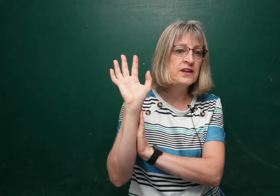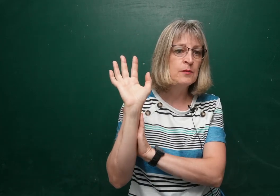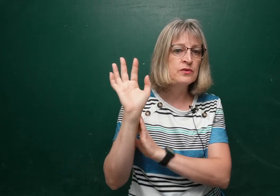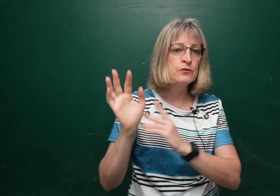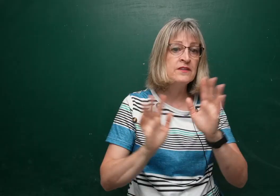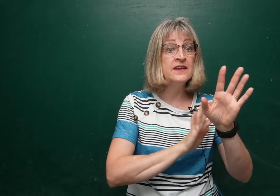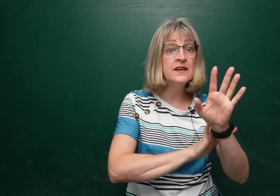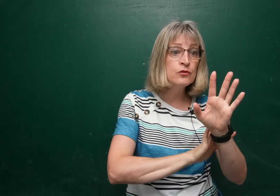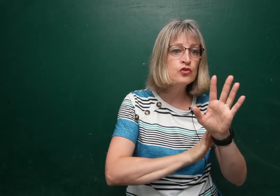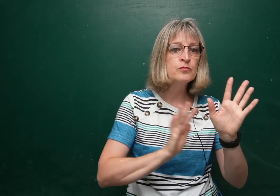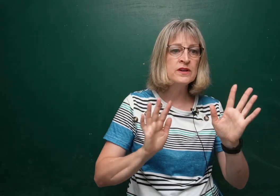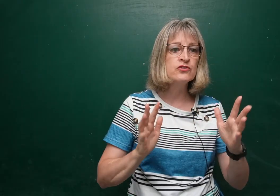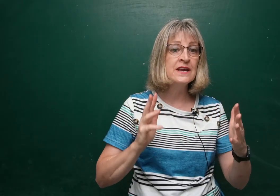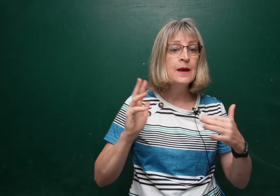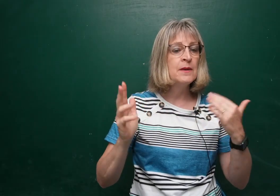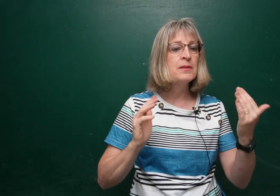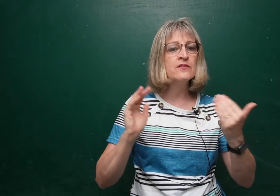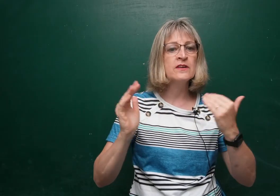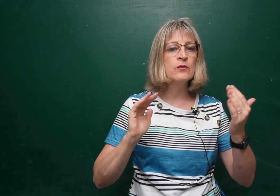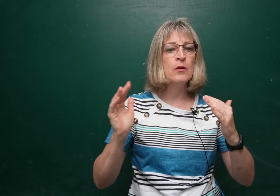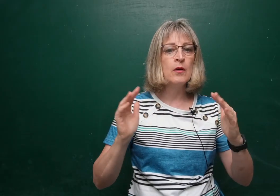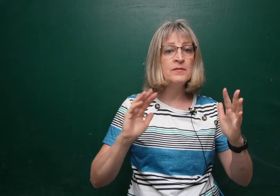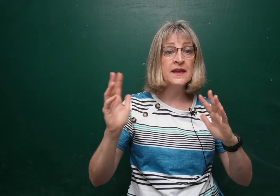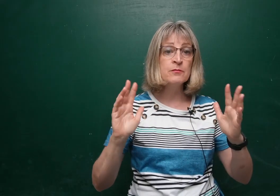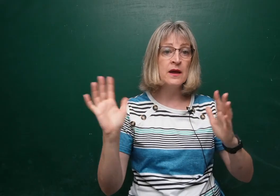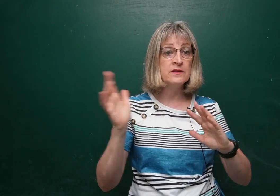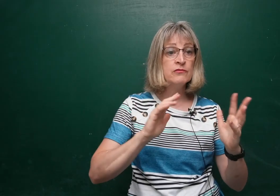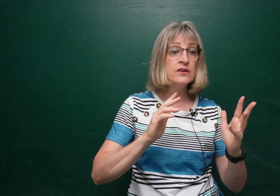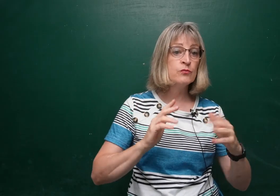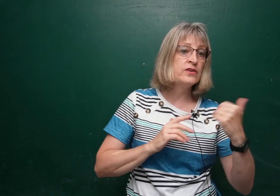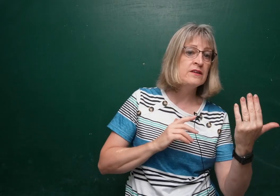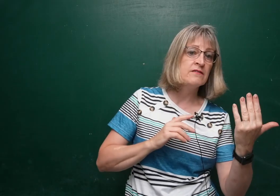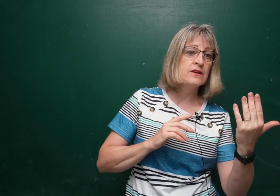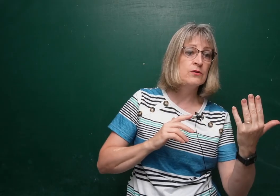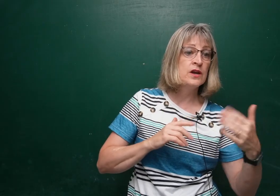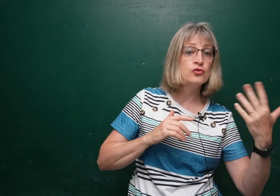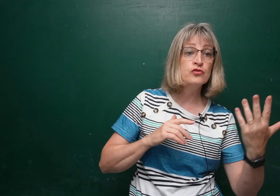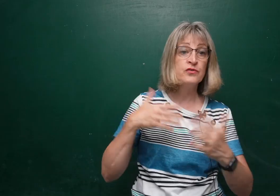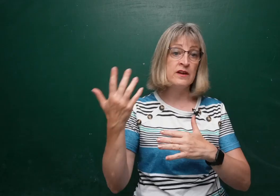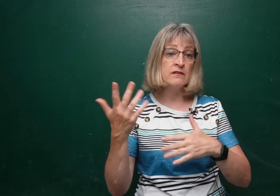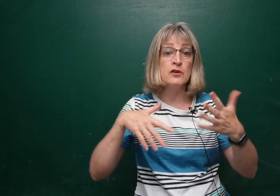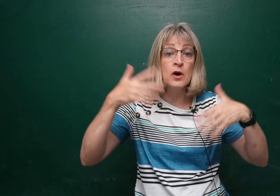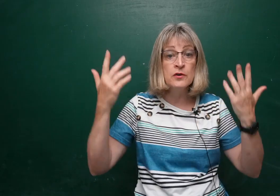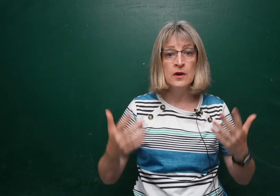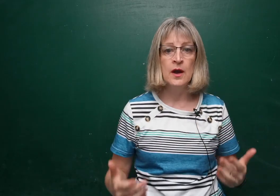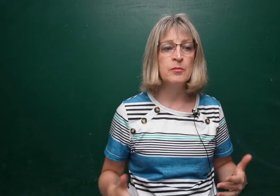pour les droitiers, gauche pour les gauchers. Mais après, ceux qui sont en ambidex, des fois, ils sont plus à l'aise avec la gauche, plus à l'aise avec la droite. Après, il faut